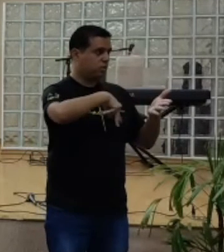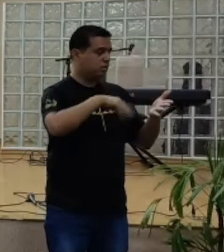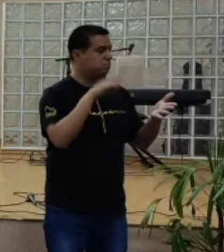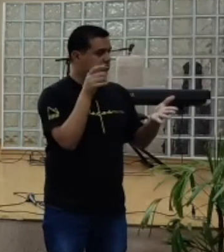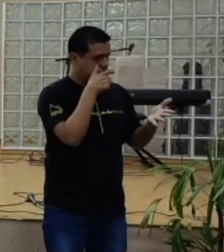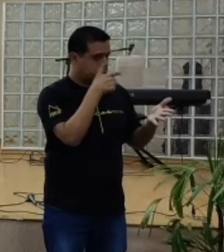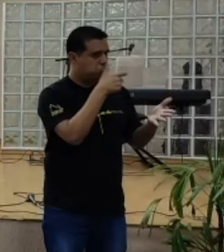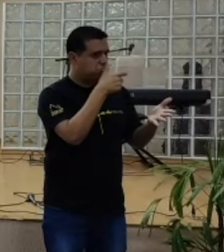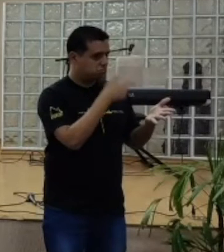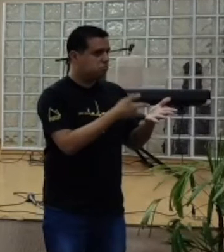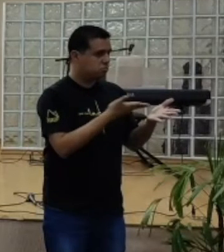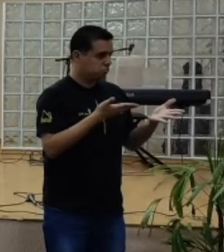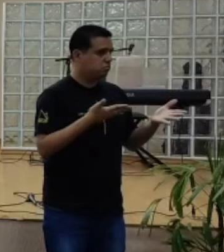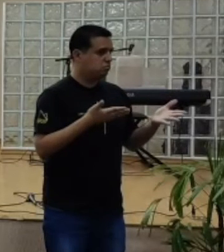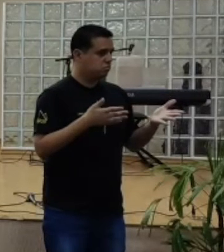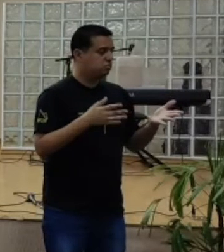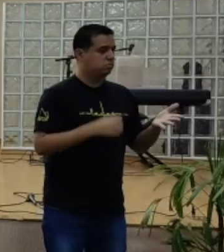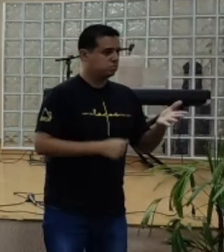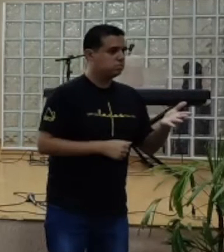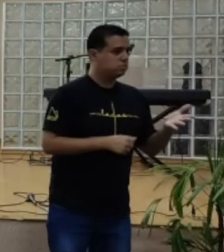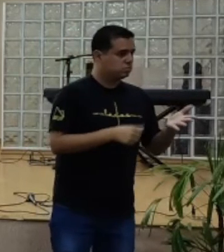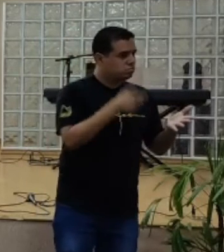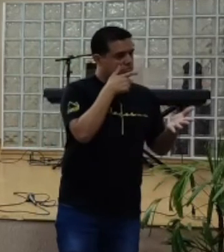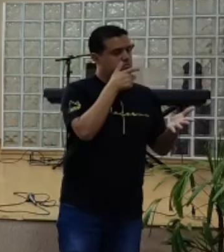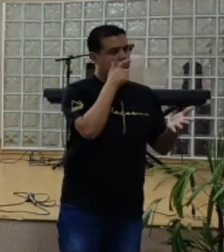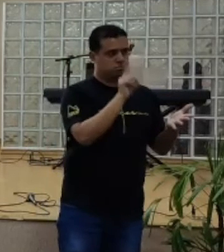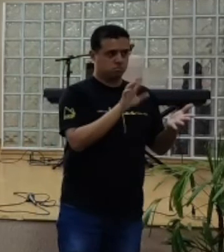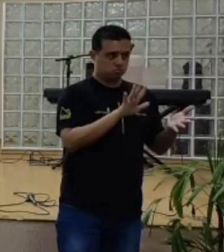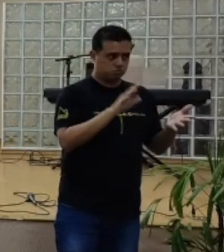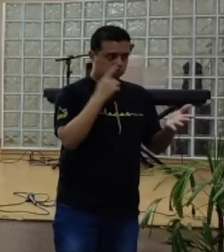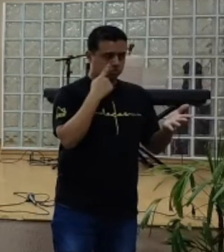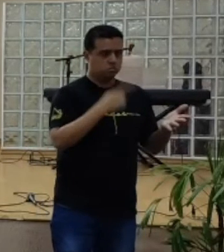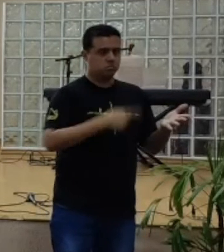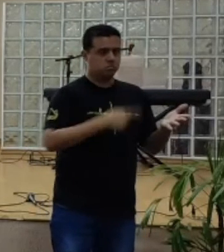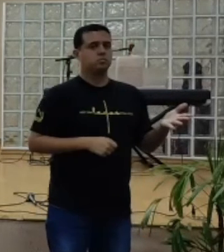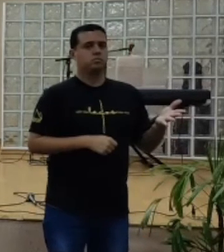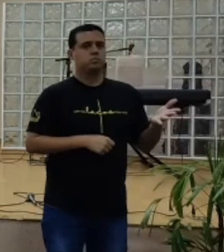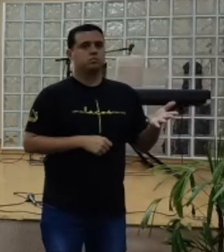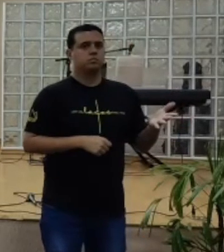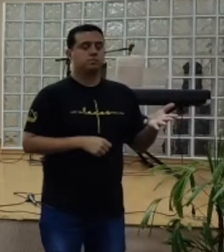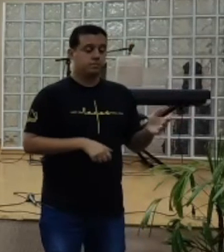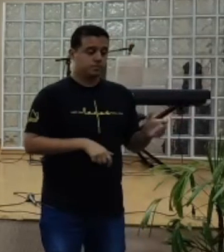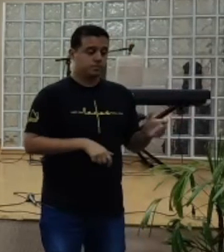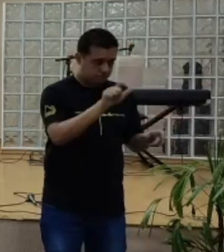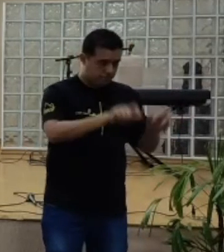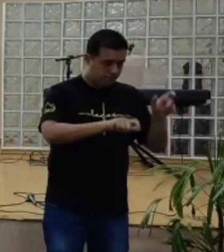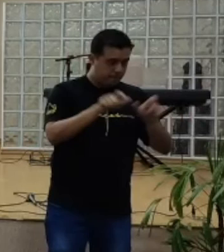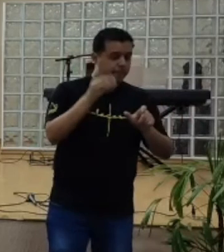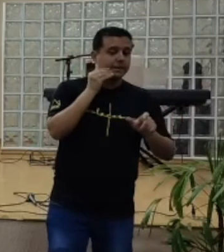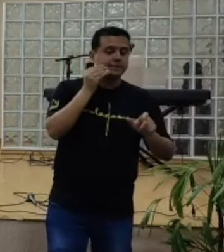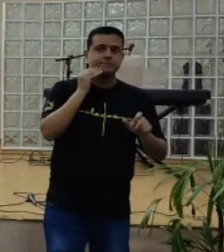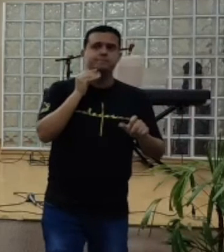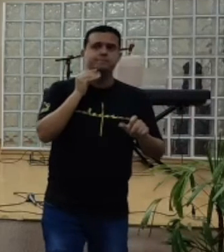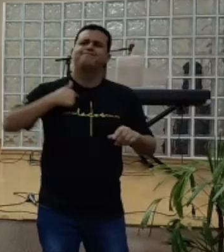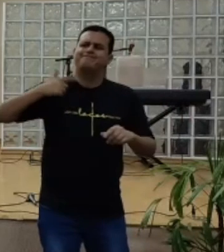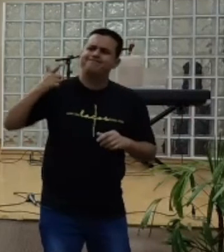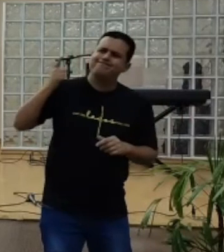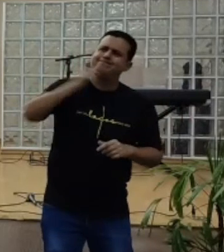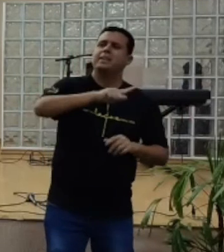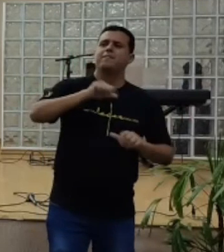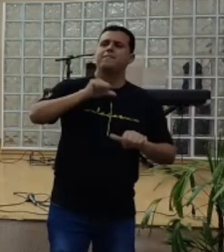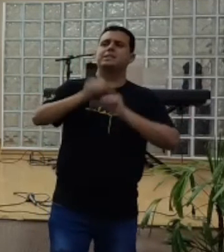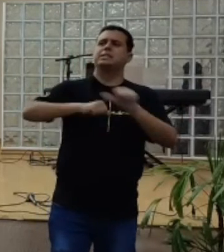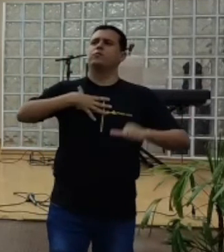interessante o que Lutero diz. Aqueles que tentam alcançar a posição de filhos e herdeiro